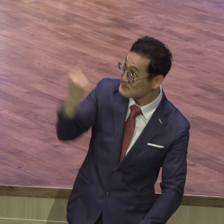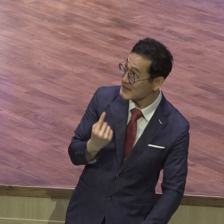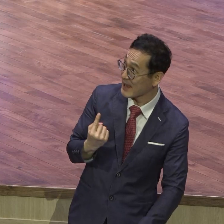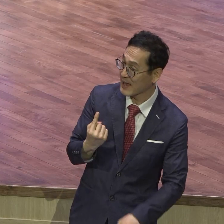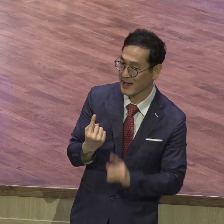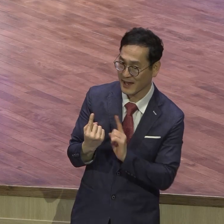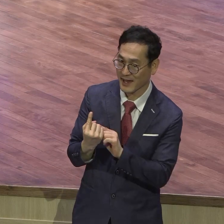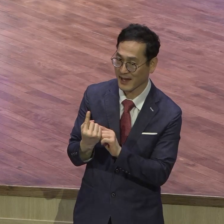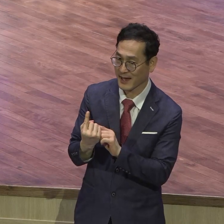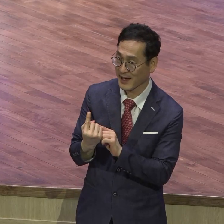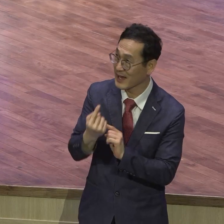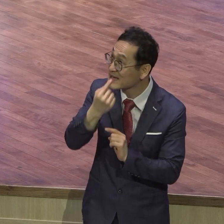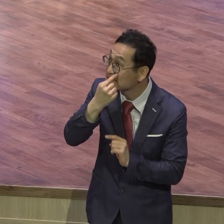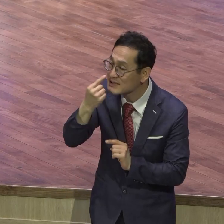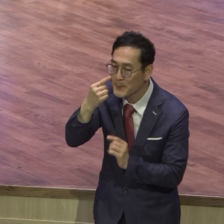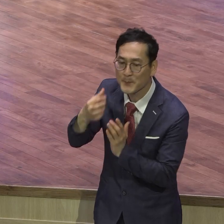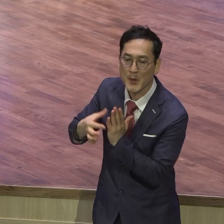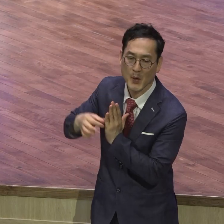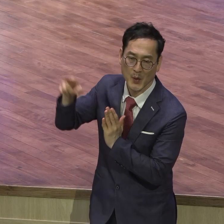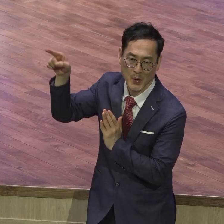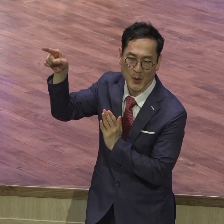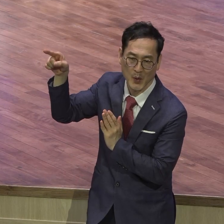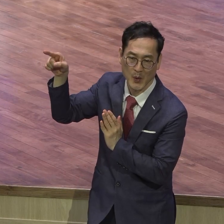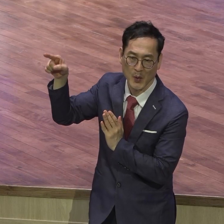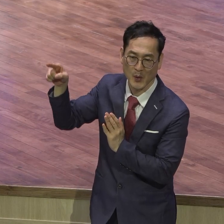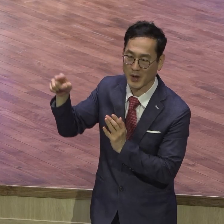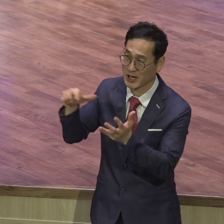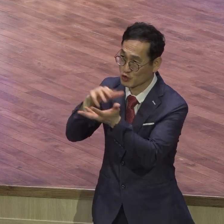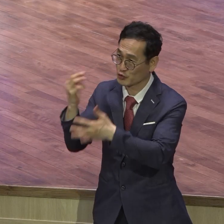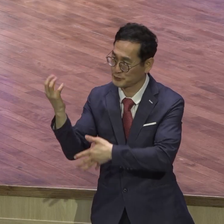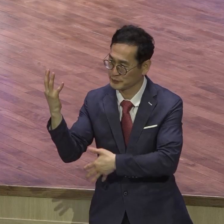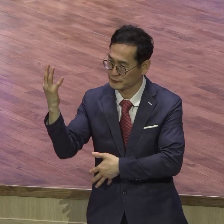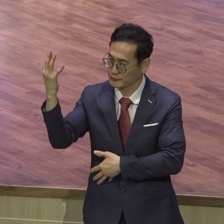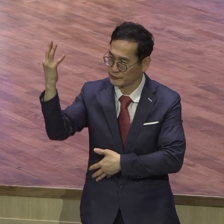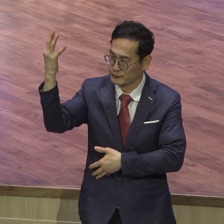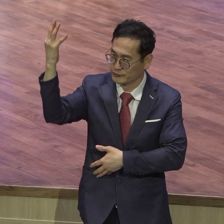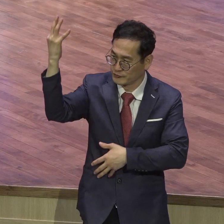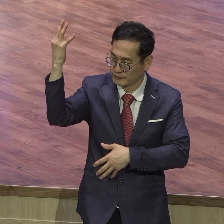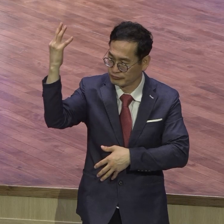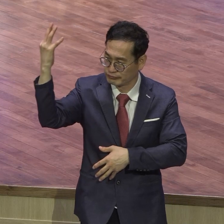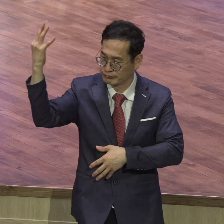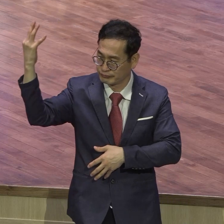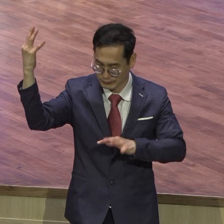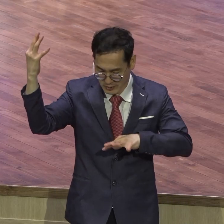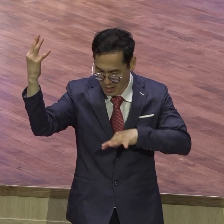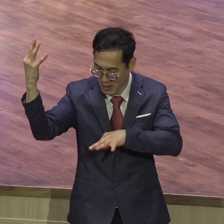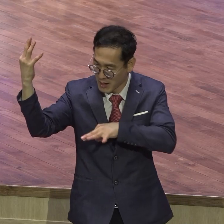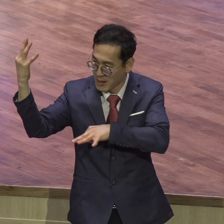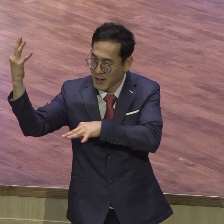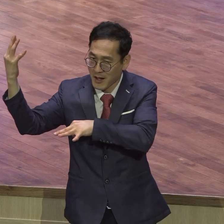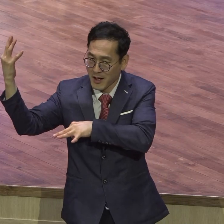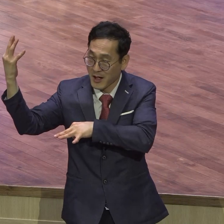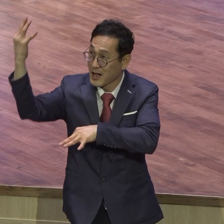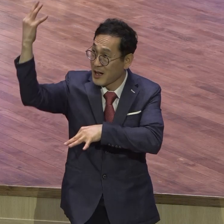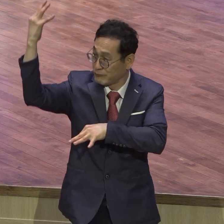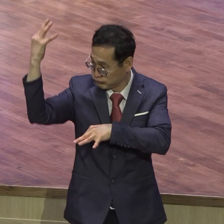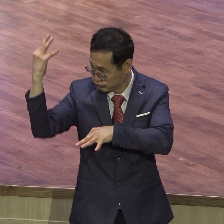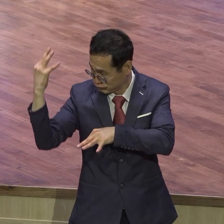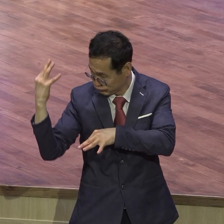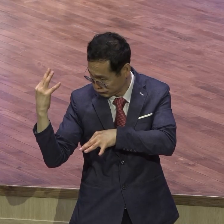떠올랐을 때 이스라엘 백선을 움직였습니다 착 움직입니다 구름이 인도한 대로 쫙 갑니다 구름이